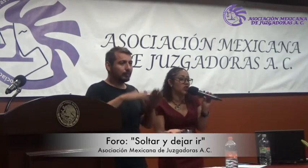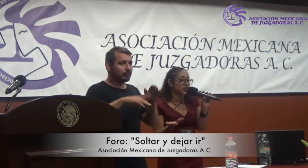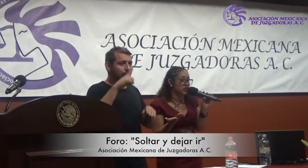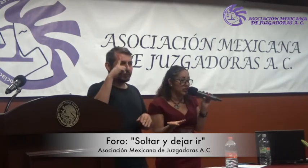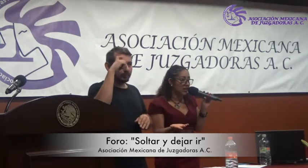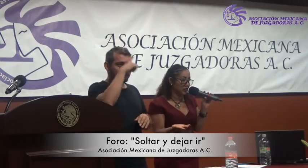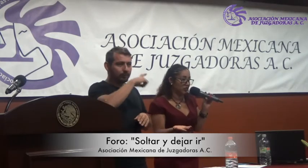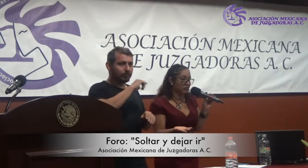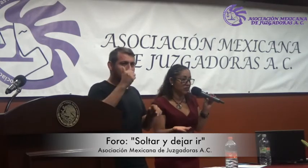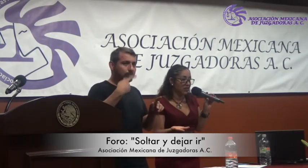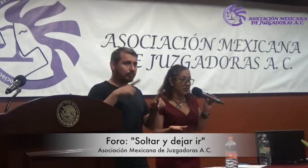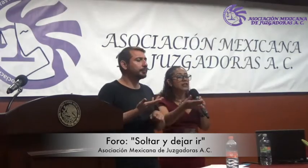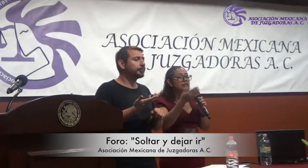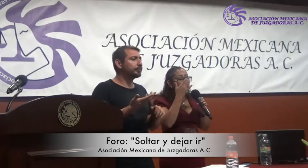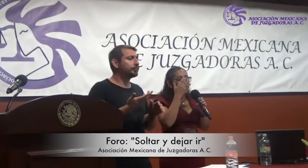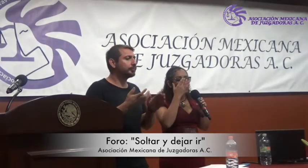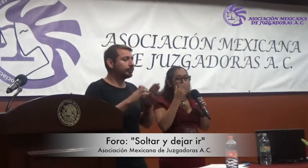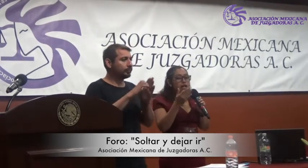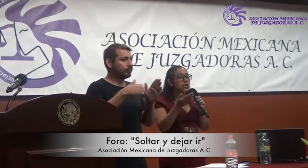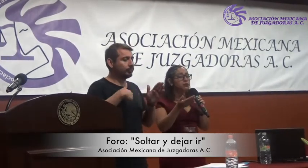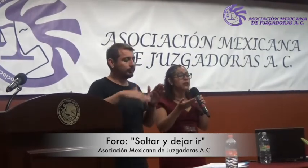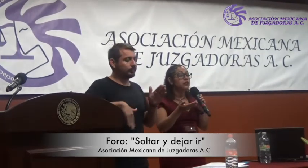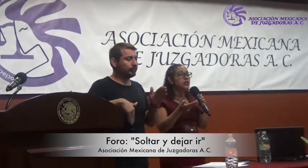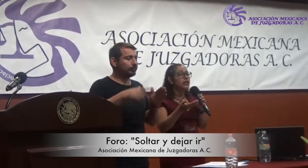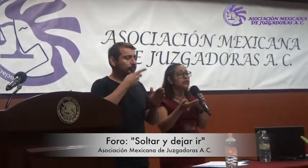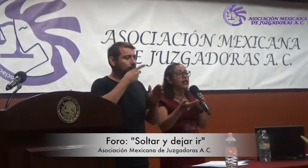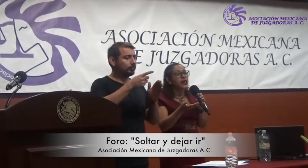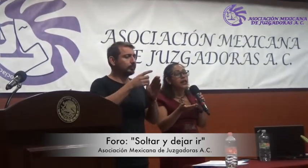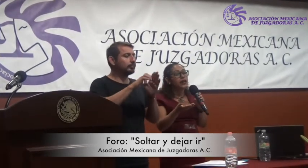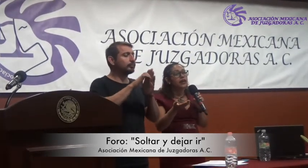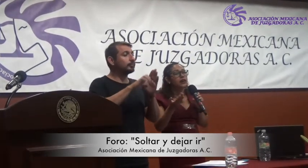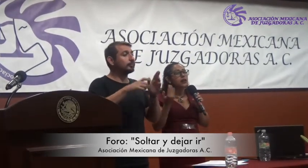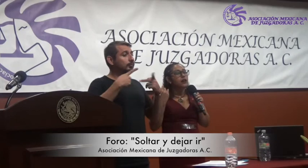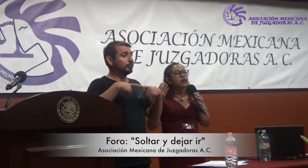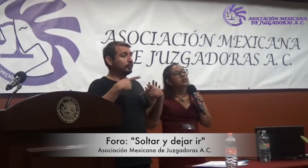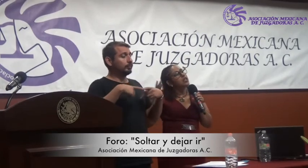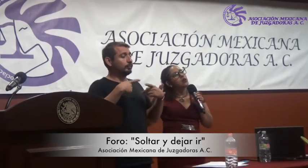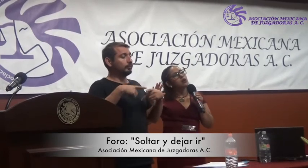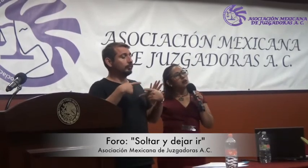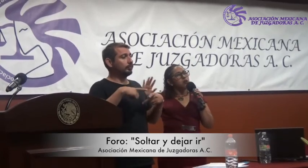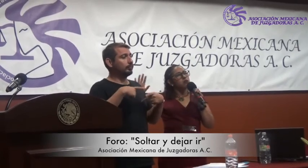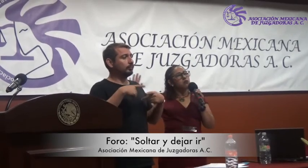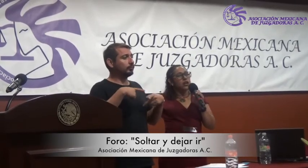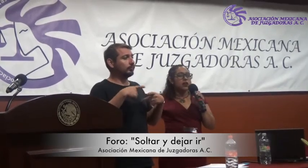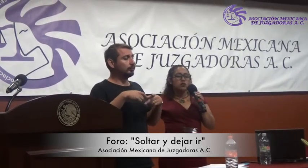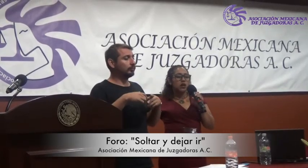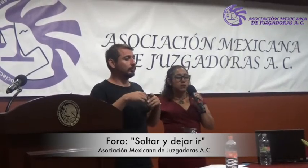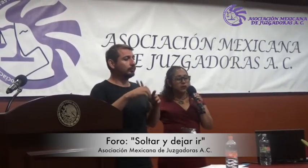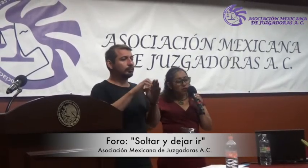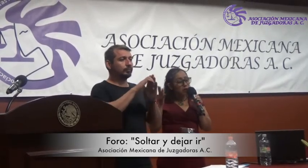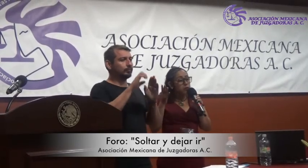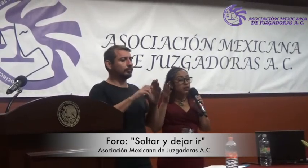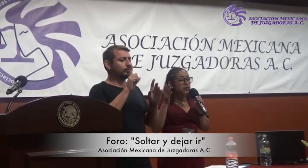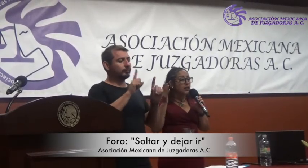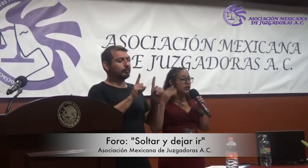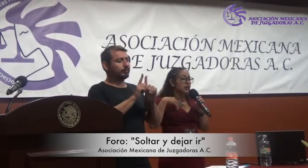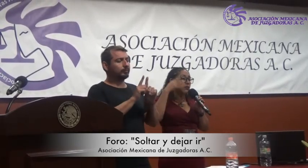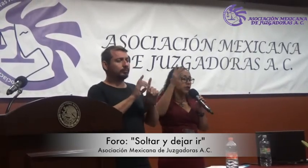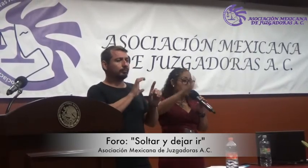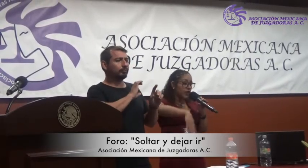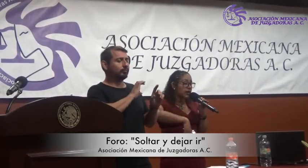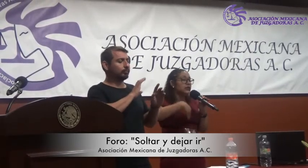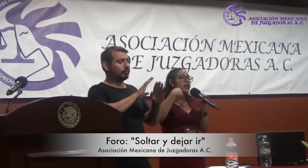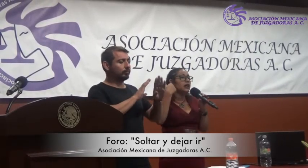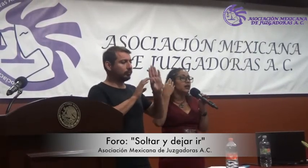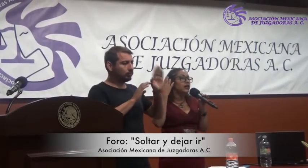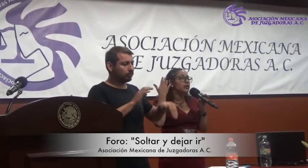vivido todos esos años. Decía yo, de las personas que se muere una persona importante y se